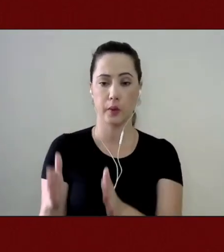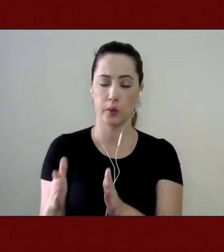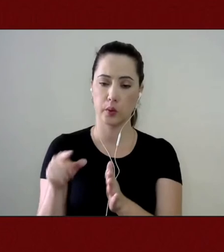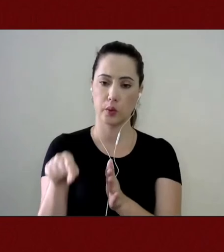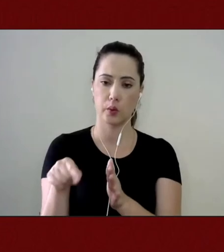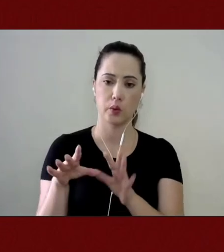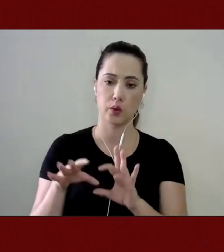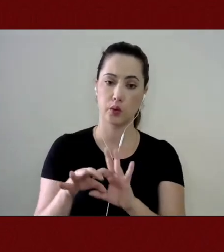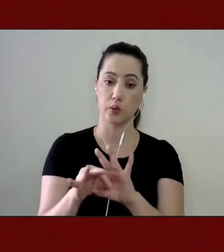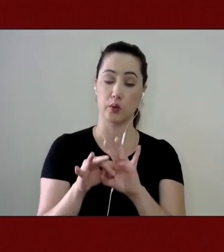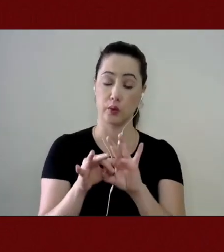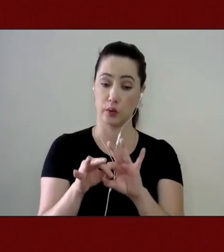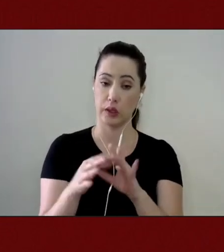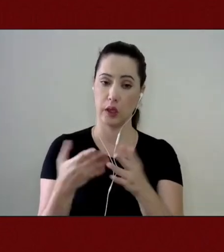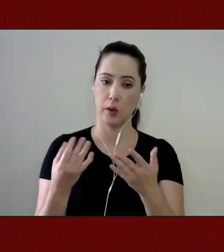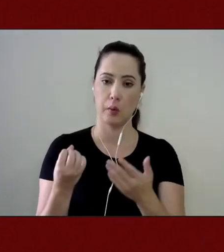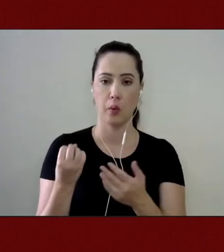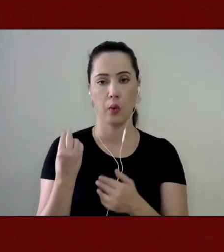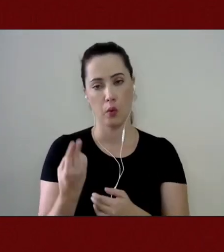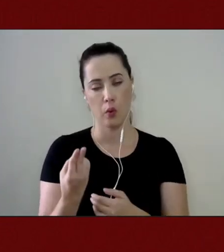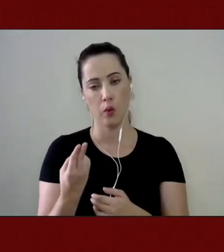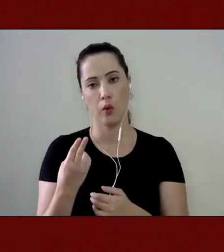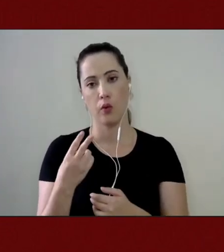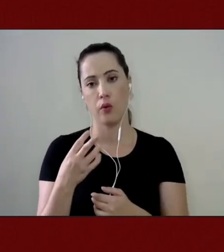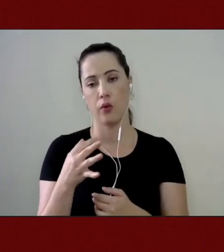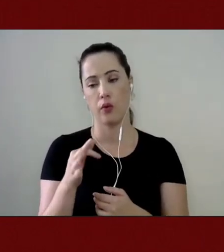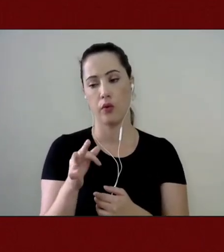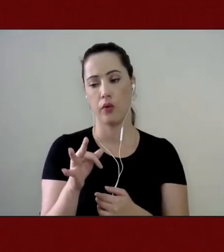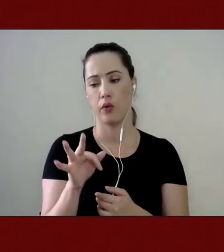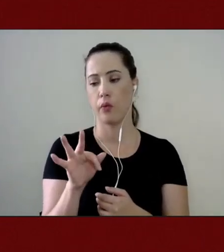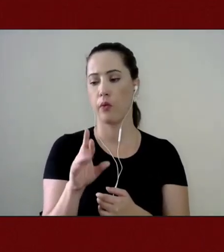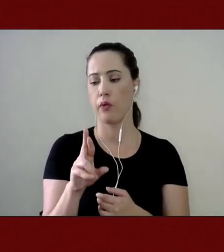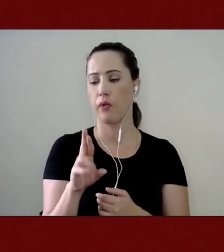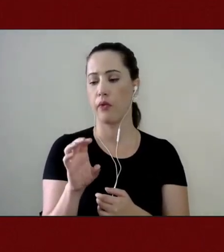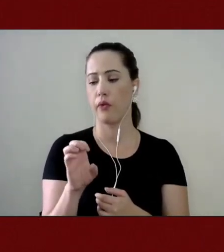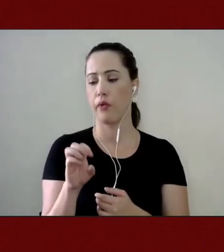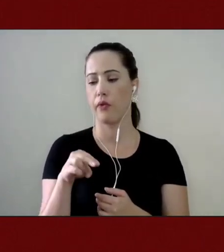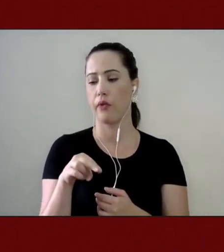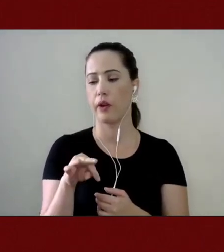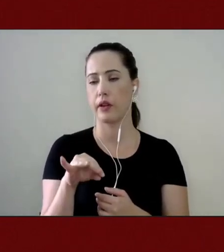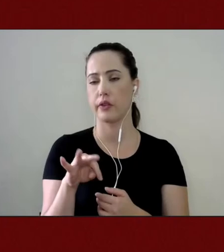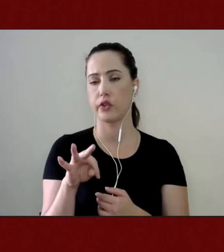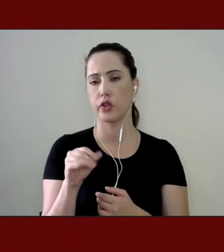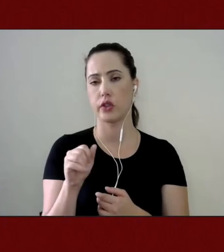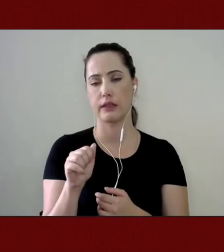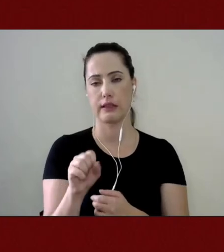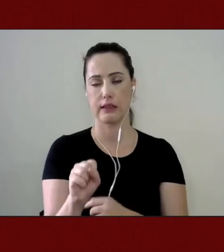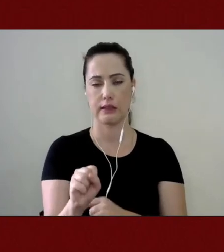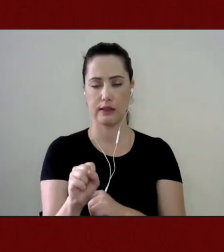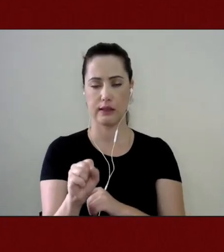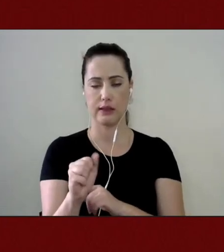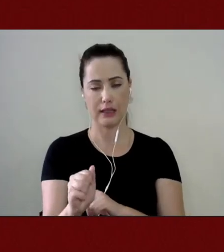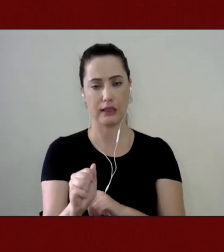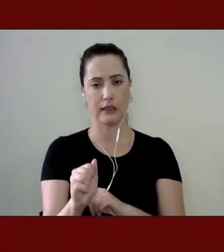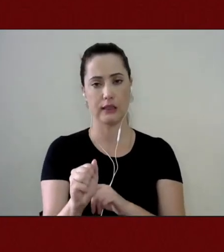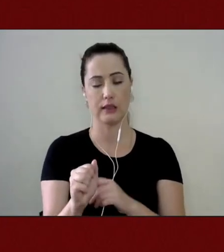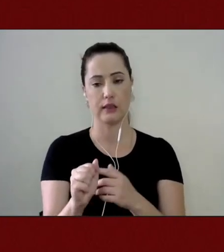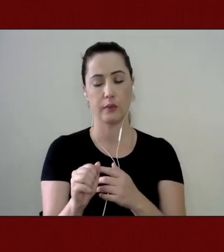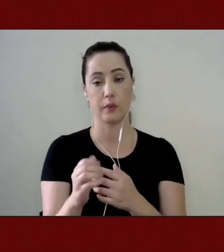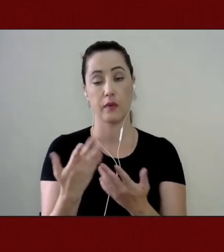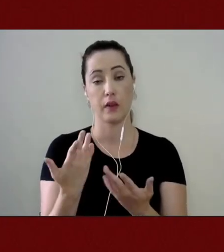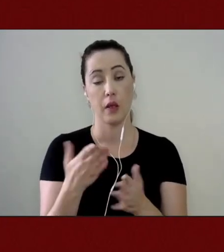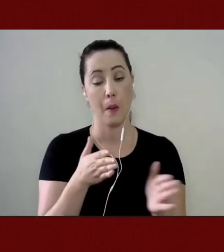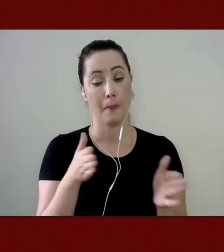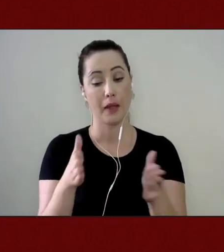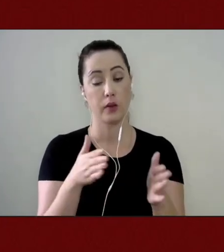fase frentista, né, que é em torno dos anos 30 e 40. Aí sim há um momento